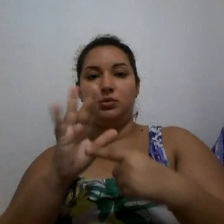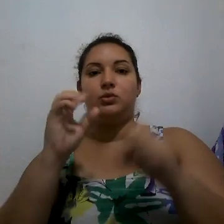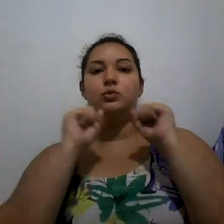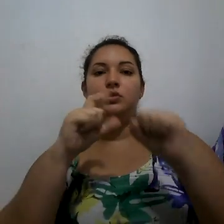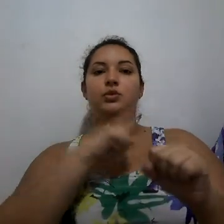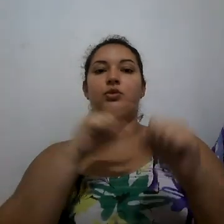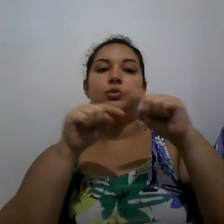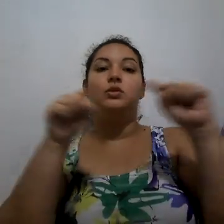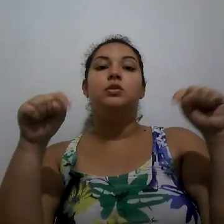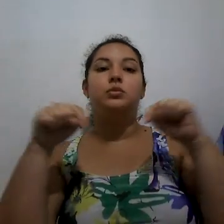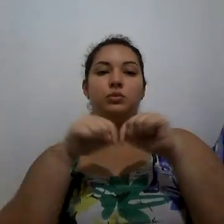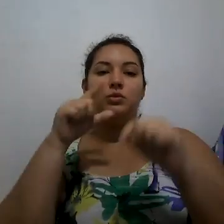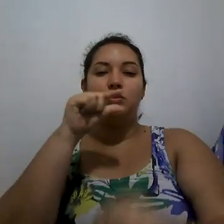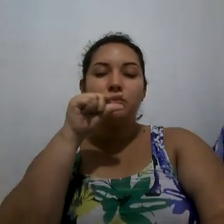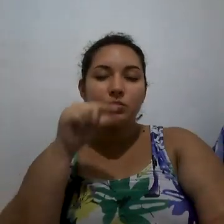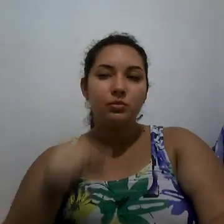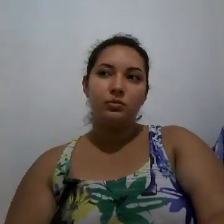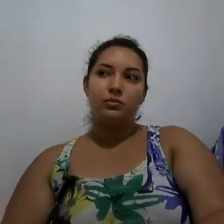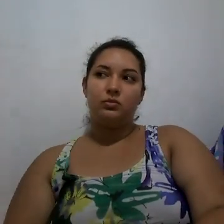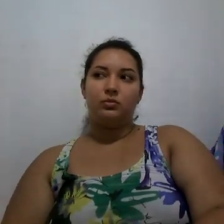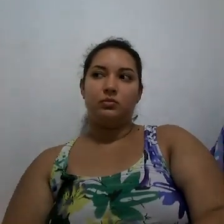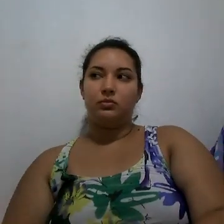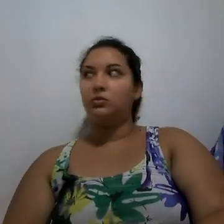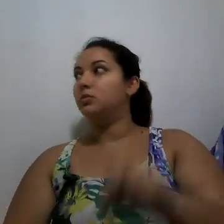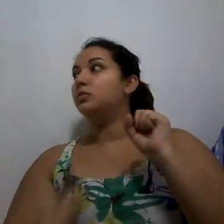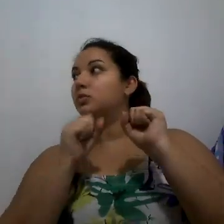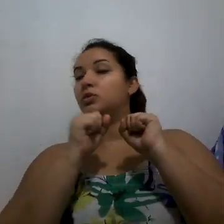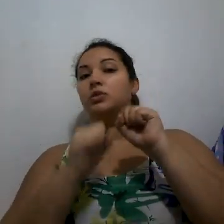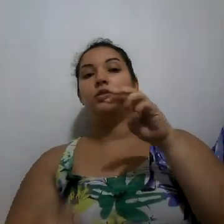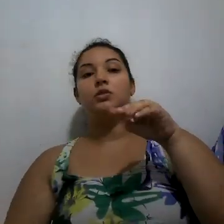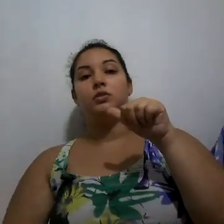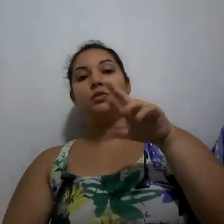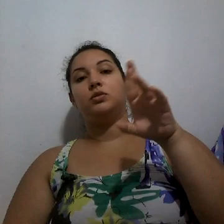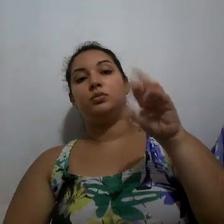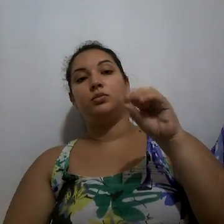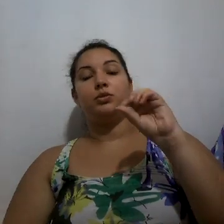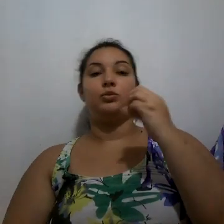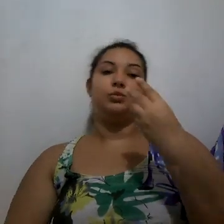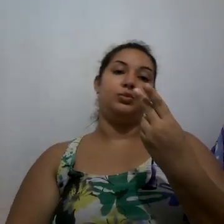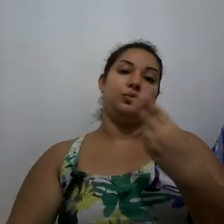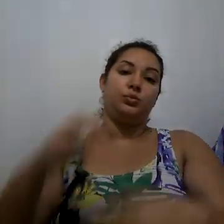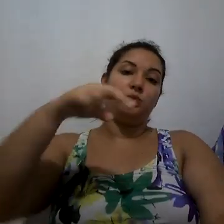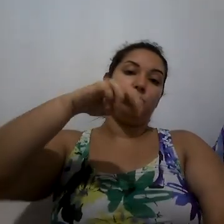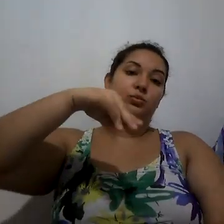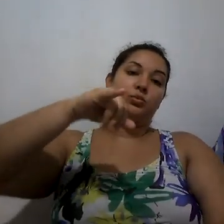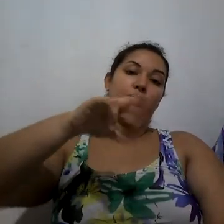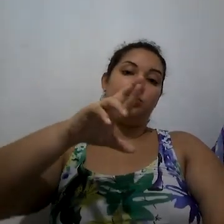pode ser macro, pode ser micro, temos o tamanho da partícula e além do tamanho da partícula, nós podemos ver